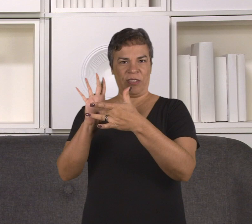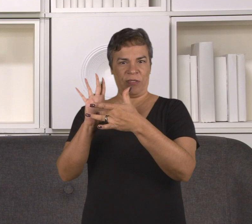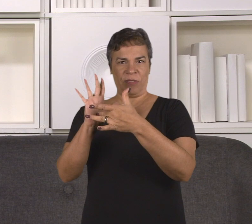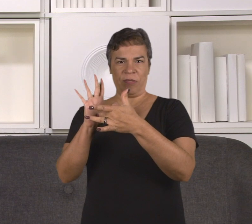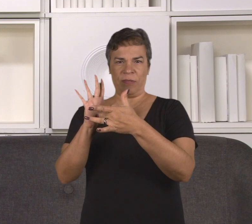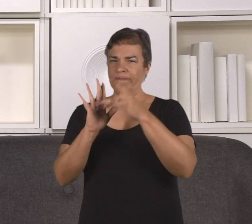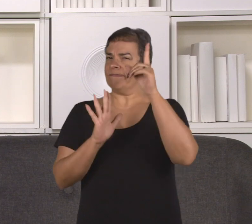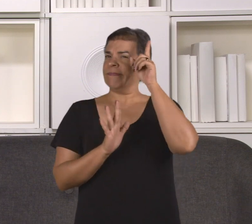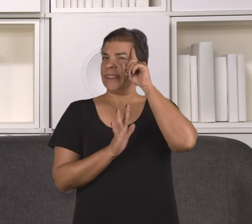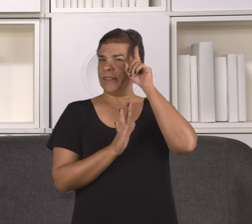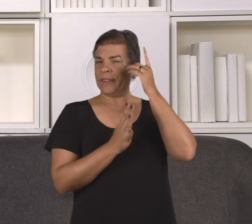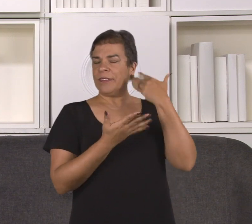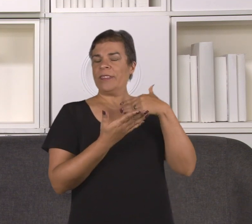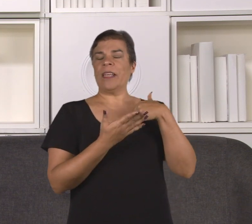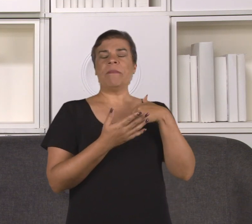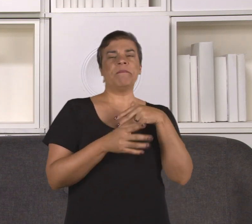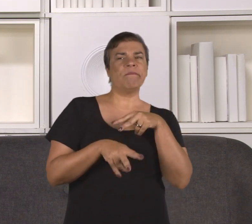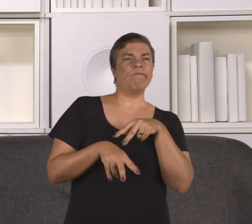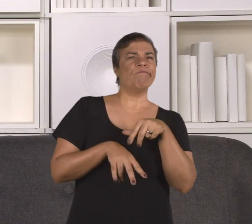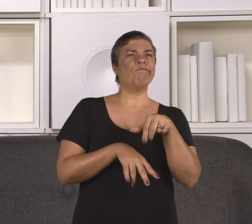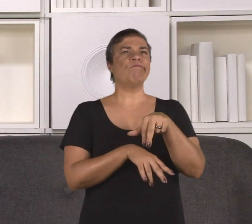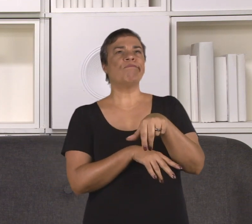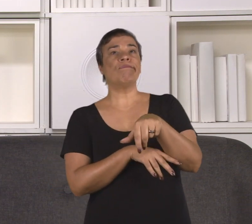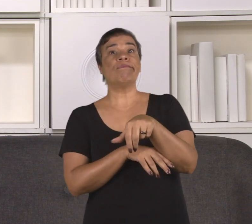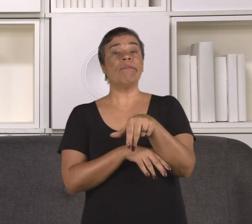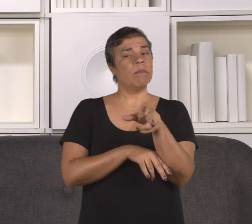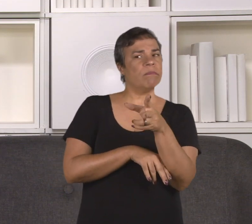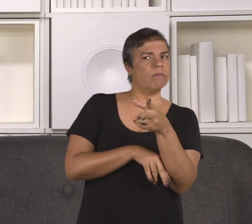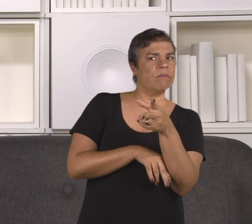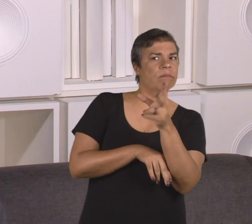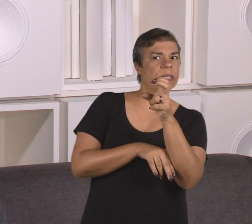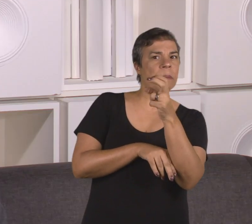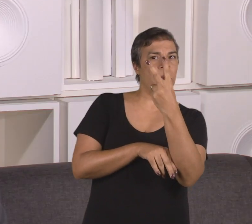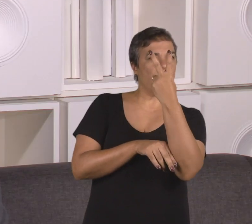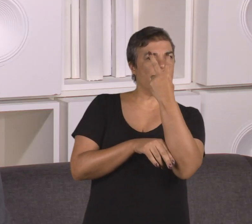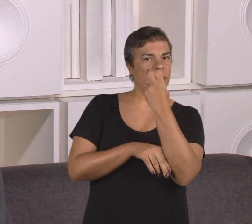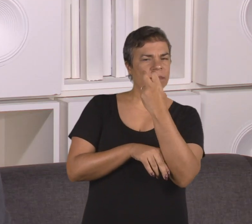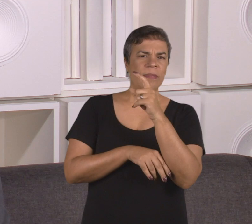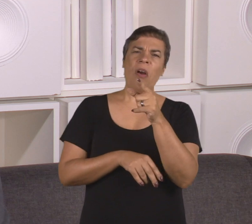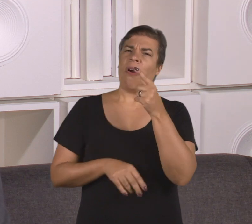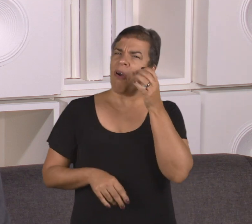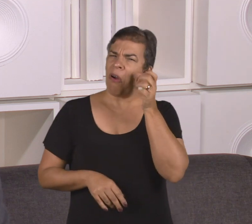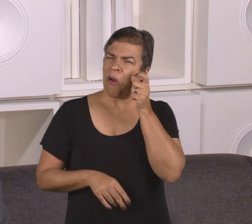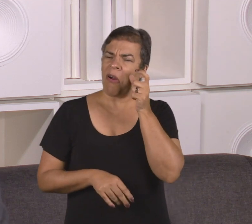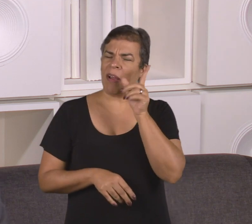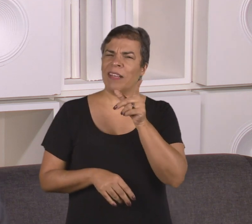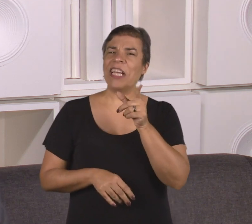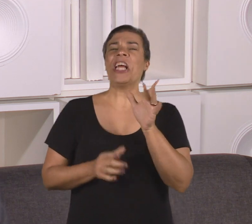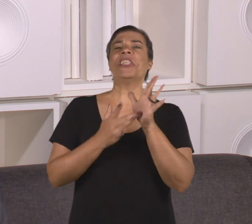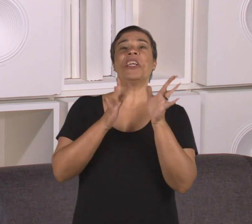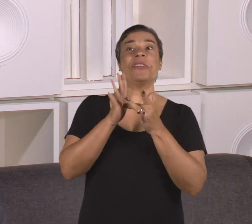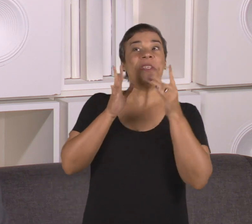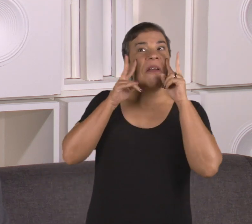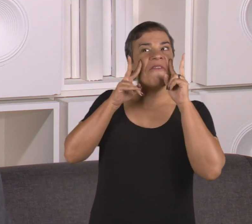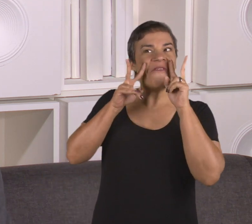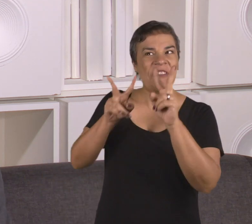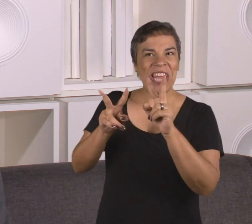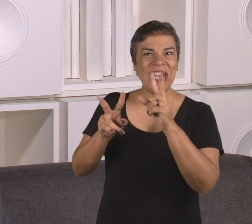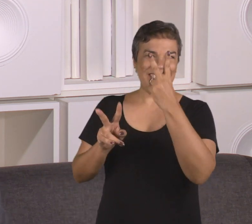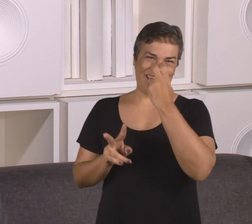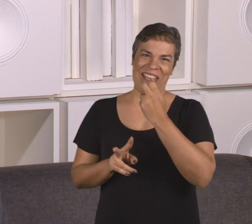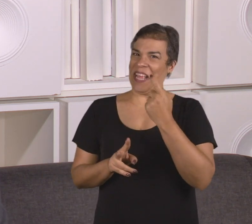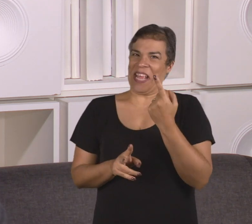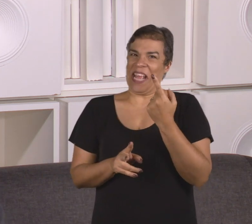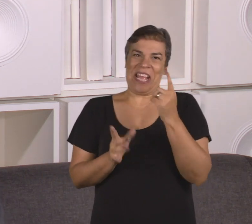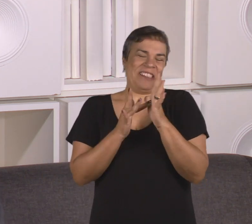dia viu um cego. É interessante essa frase, né? Jesus viu um cego. Jesus não era cego,